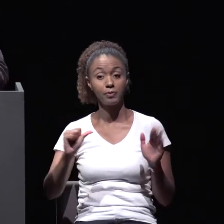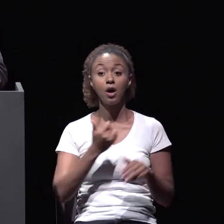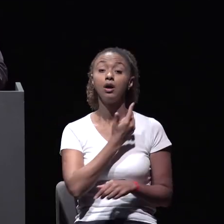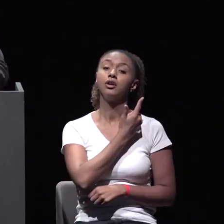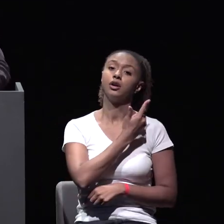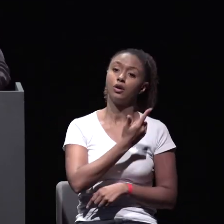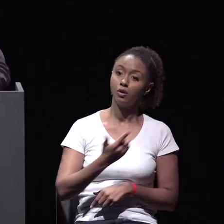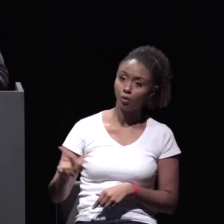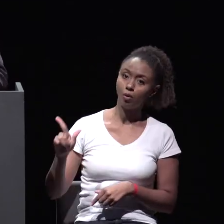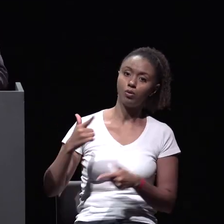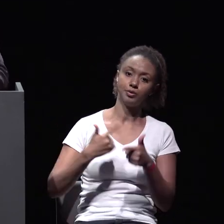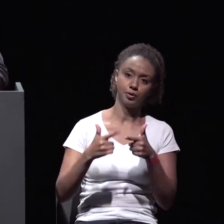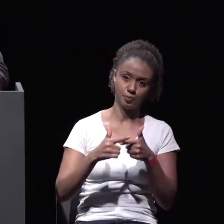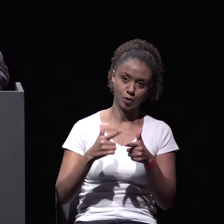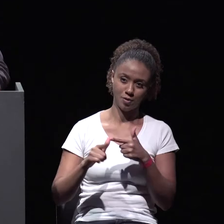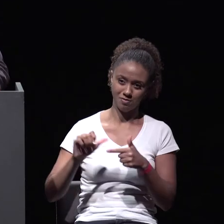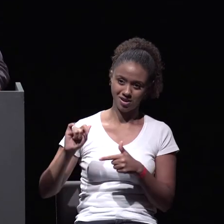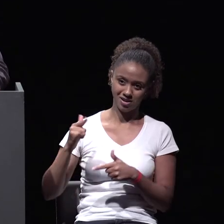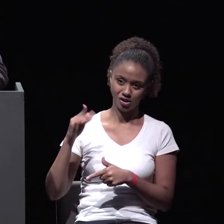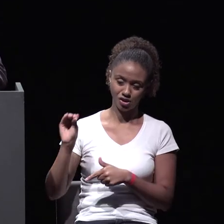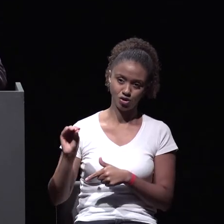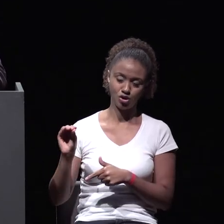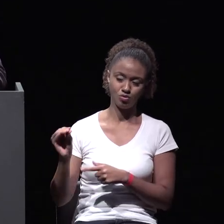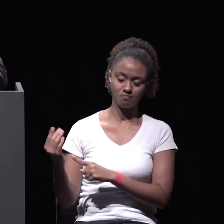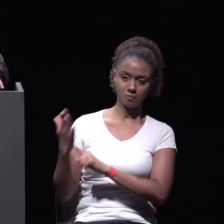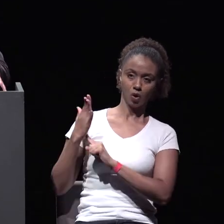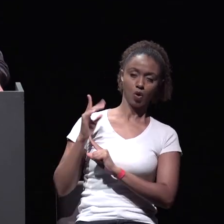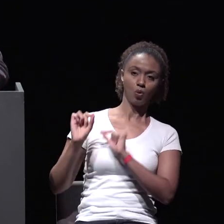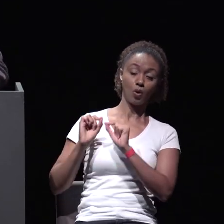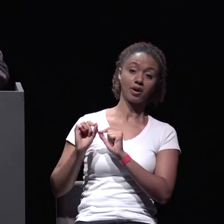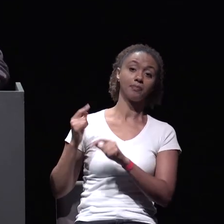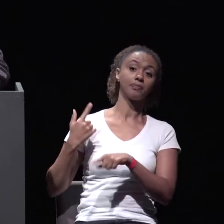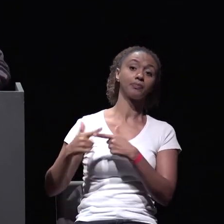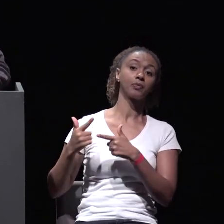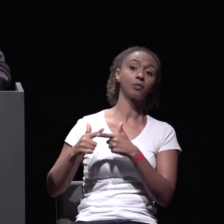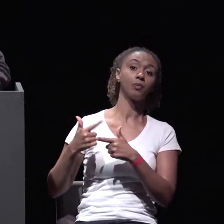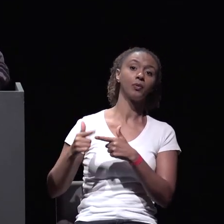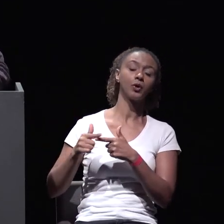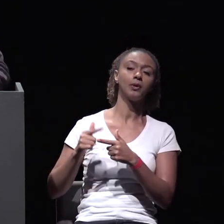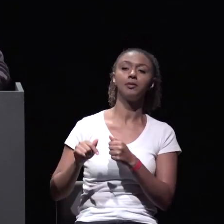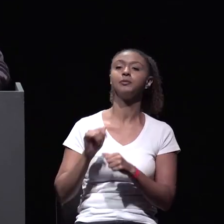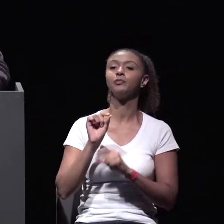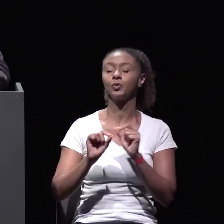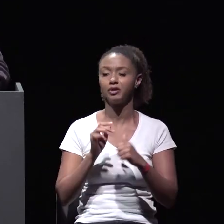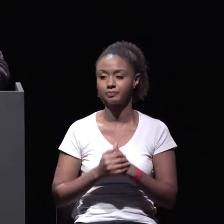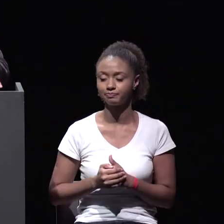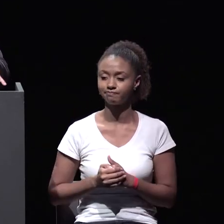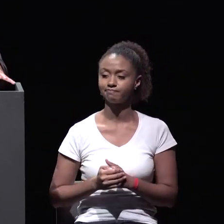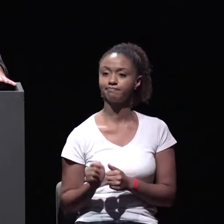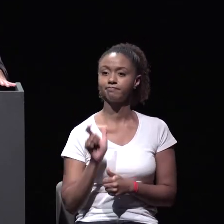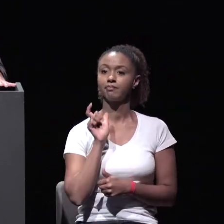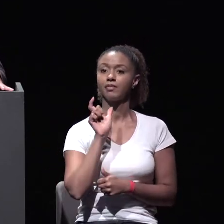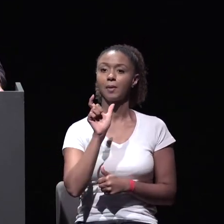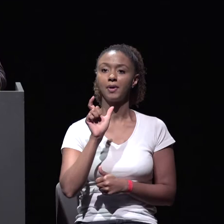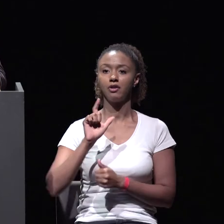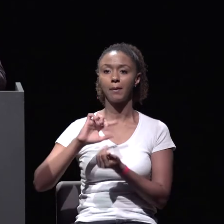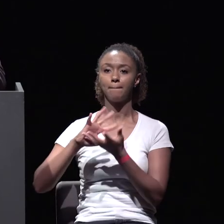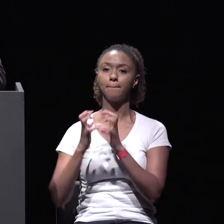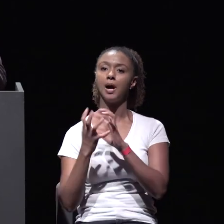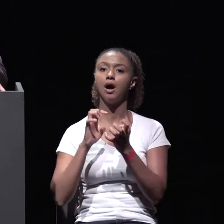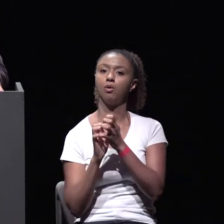aleijadinho impõe para nós é um problema tecnológico a gente vê muito comum a famosa expressão ao barroco mineiro